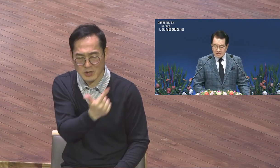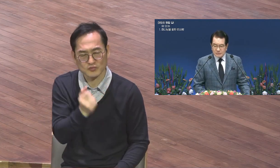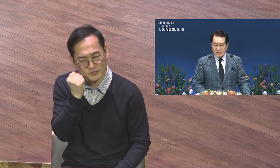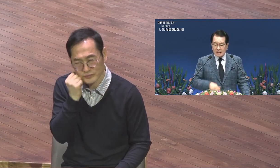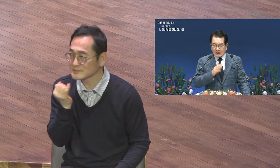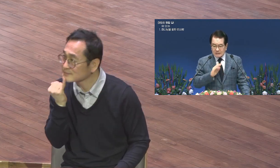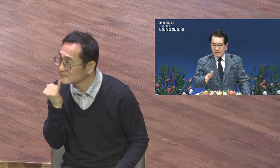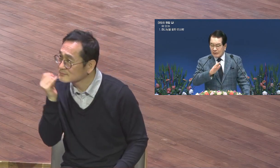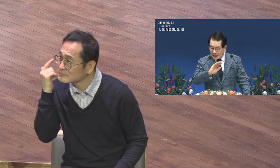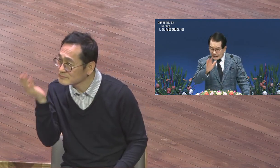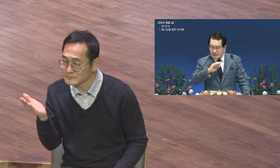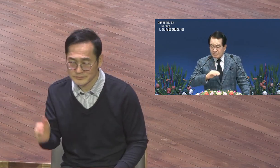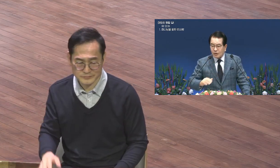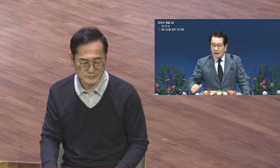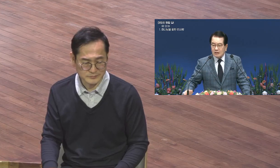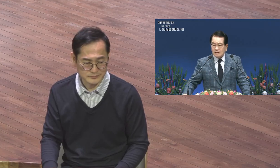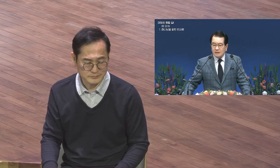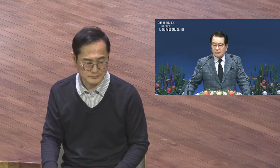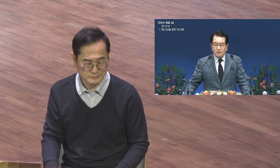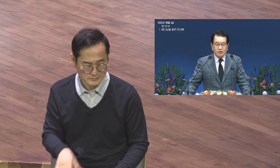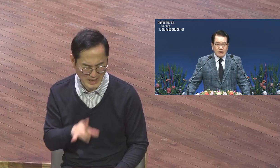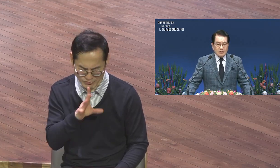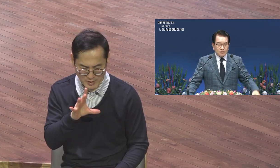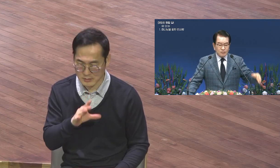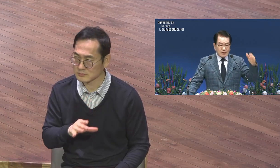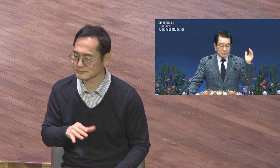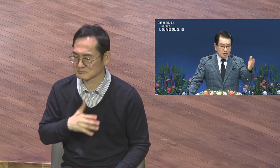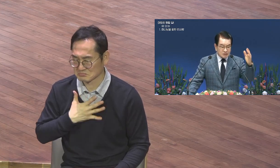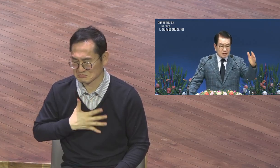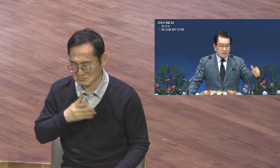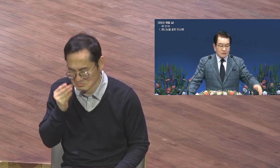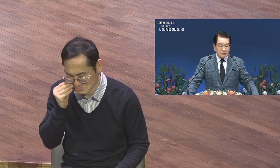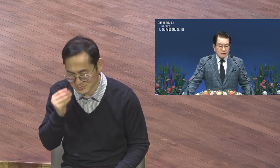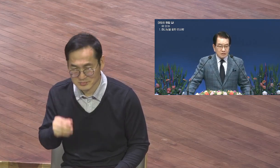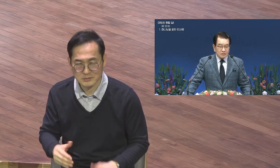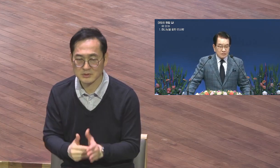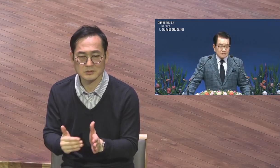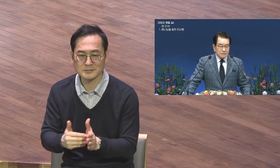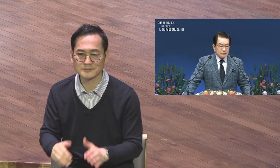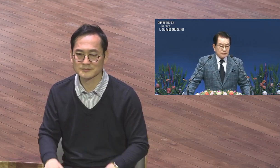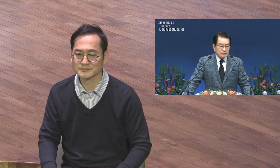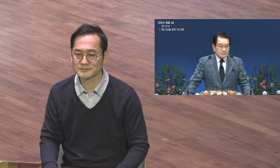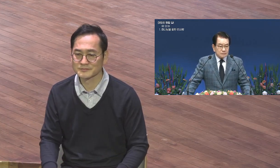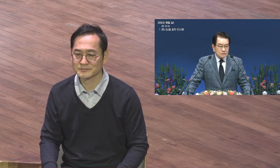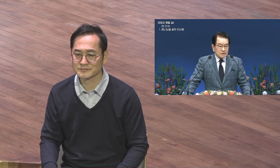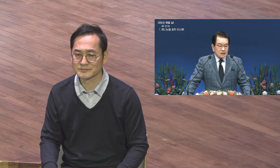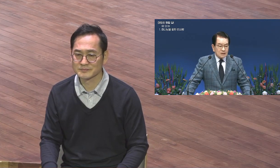가도 되겠습니까? 가지만 안 가는 건 못 가는 거예요. 부모 아니면 끝이에요.